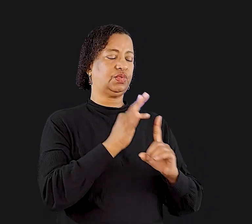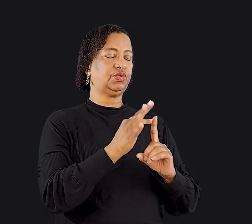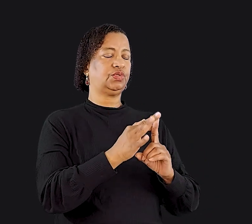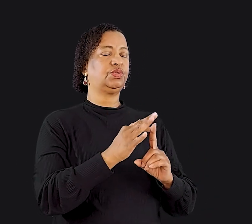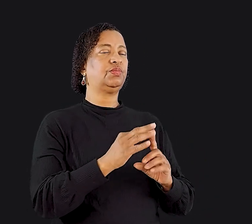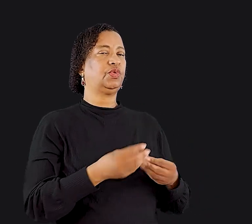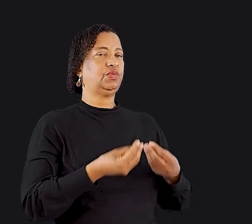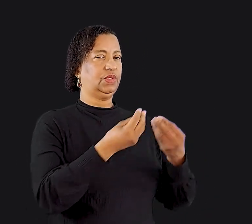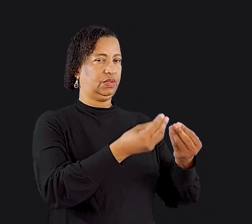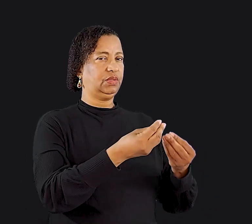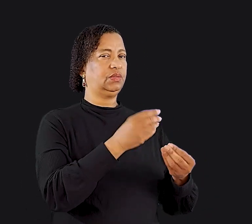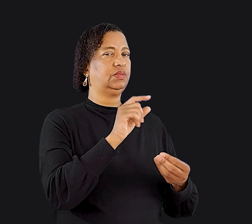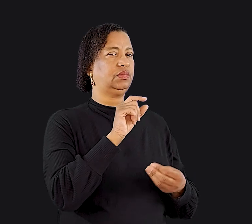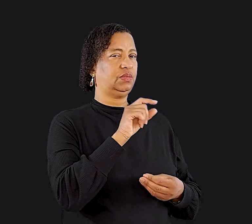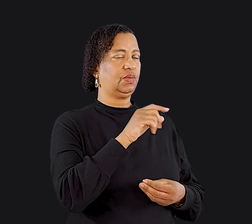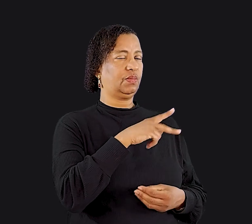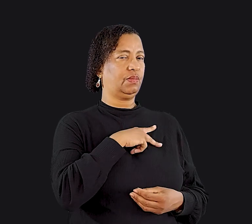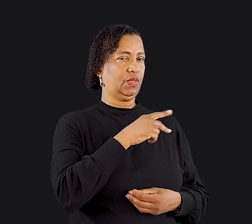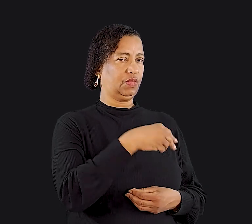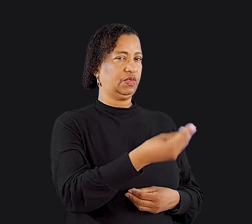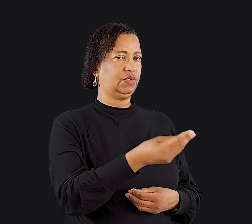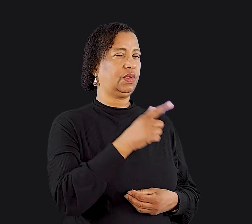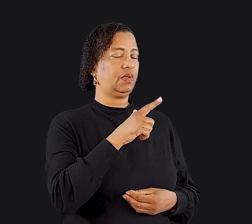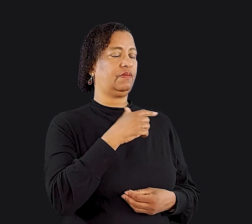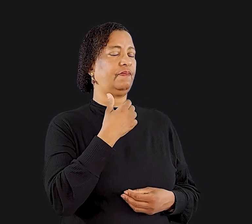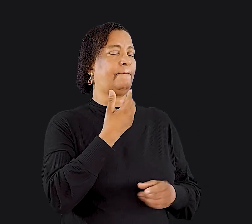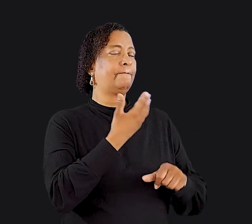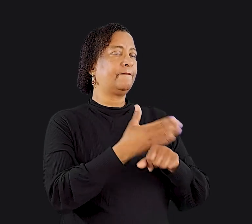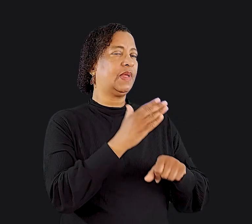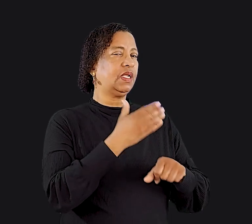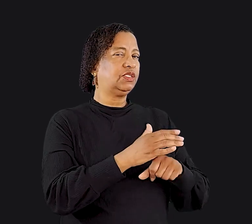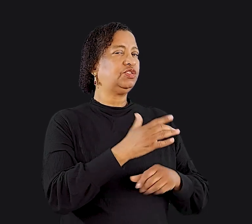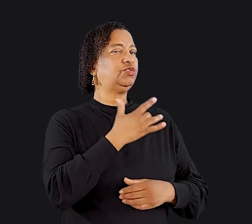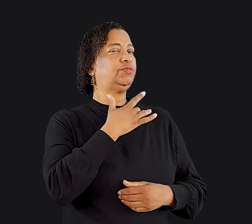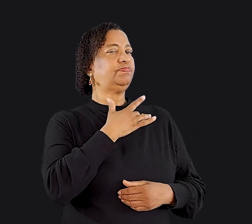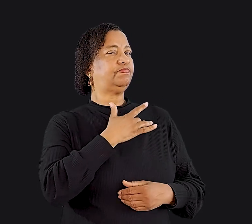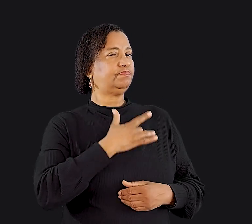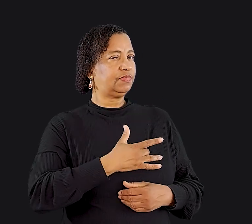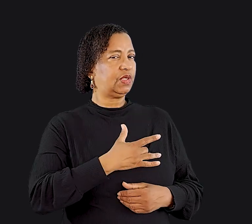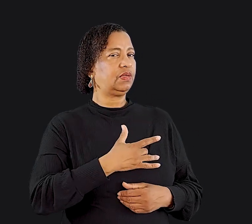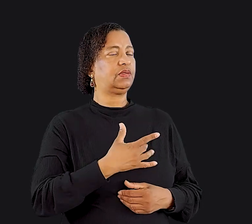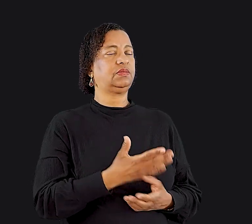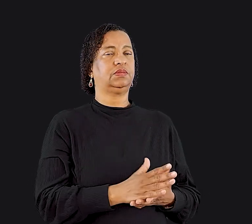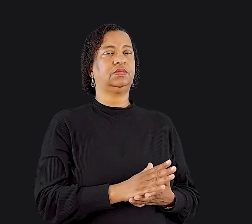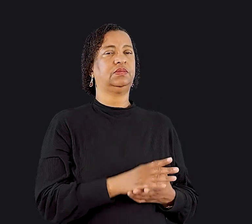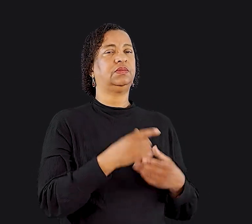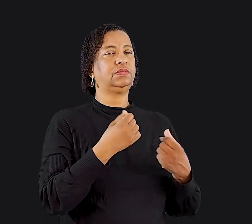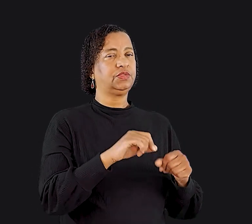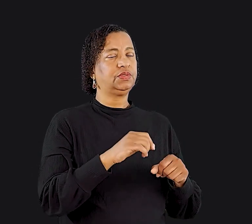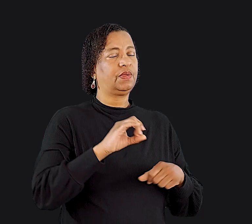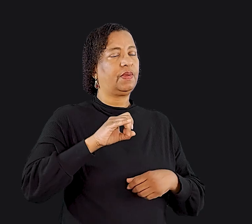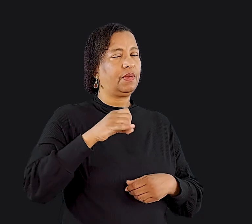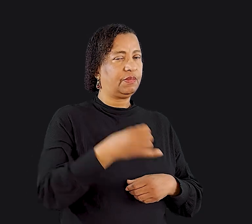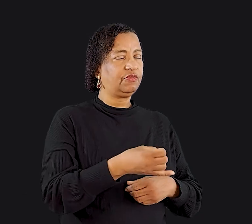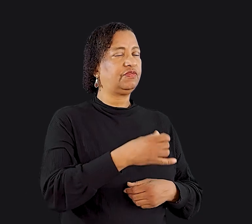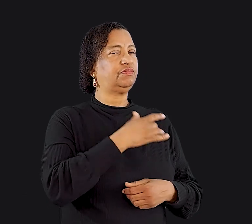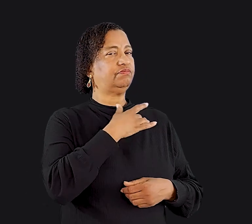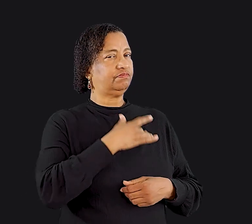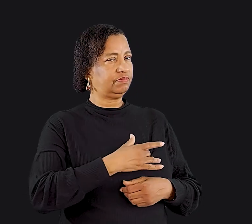foi: exercite-se na piedade. O exercício físico é de pouco proveito. A piedade,